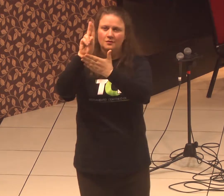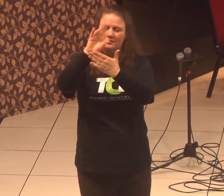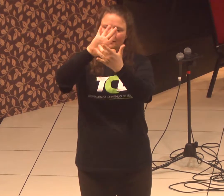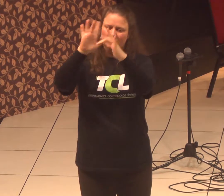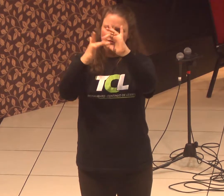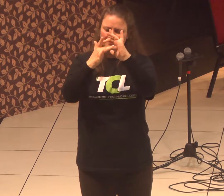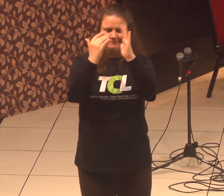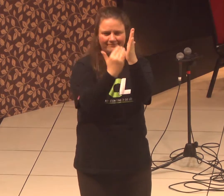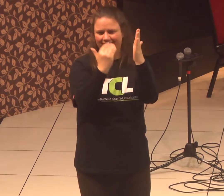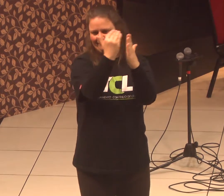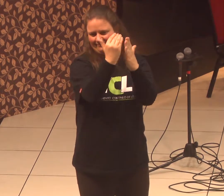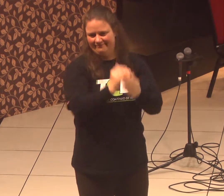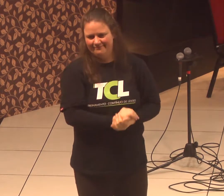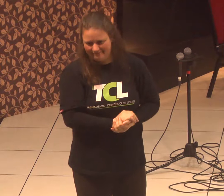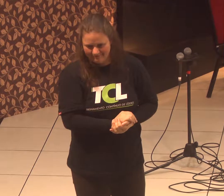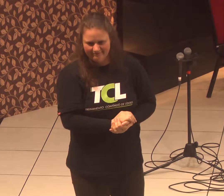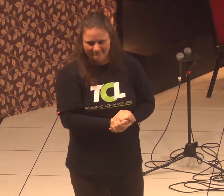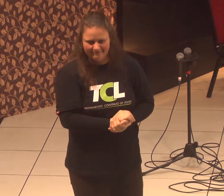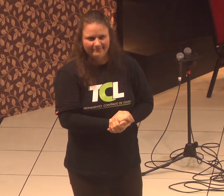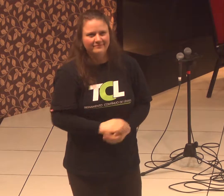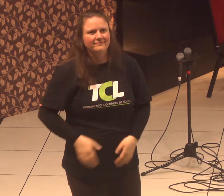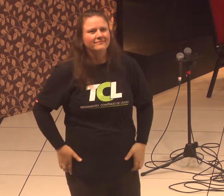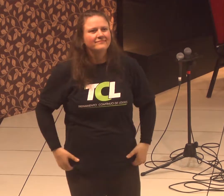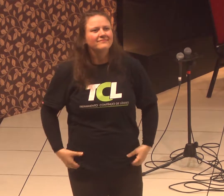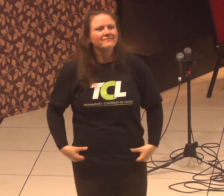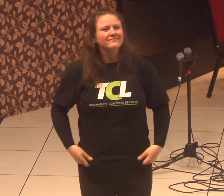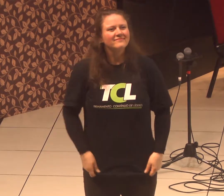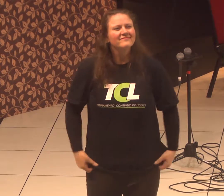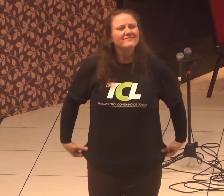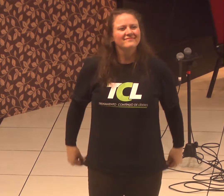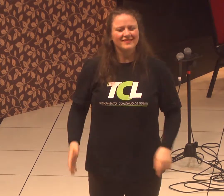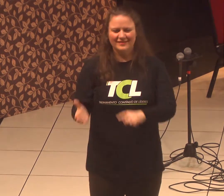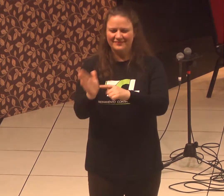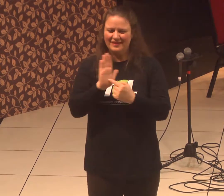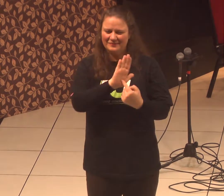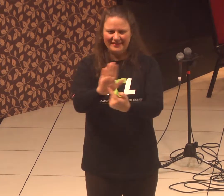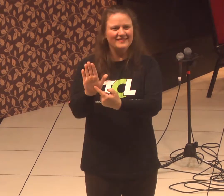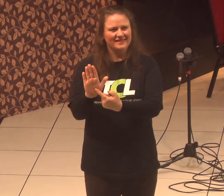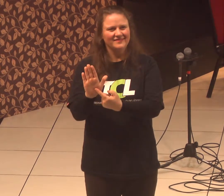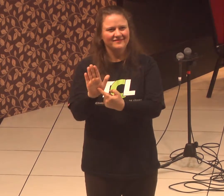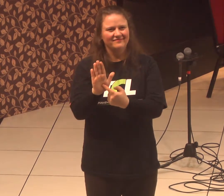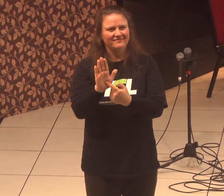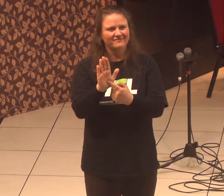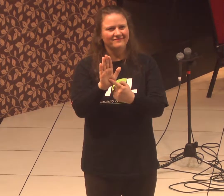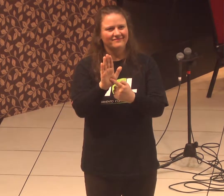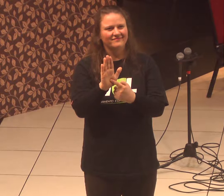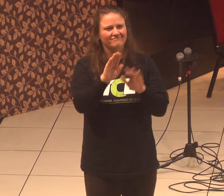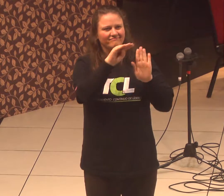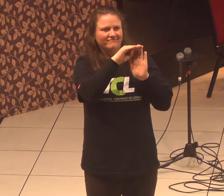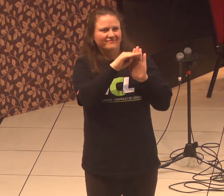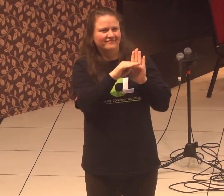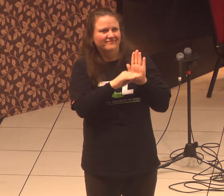E eles... Ok, que bom, está ali, né? Muito obrigado por ter achado lá a